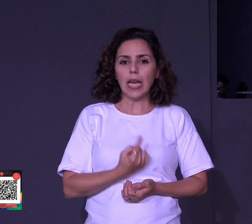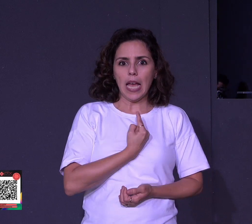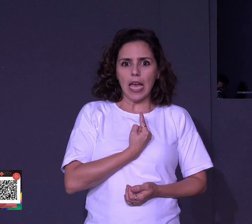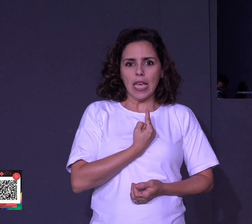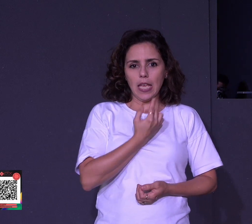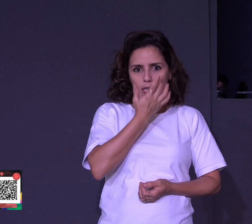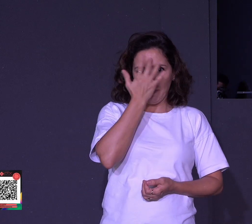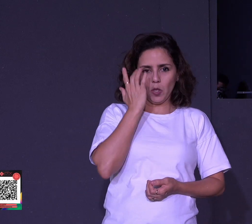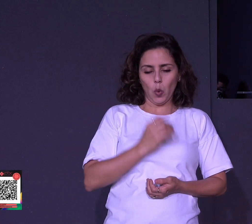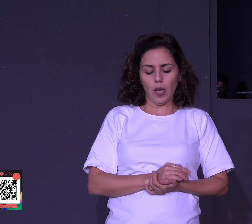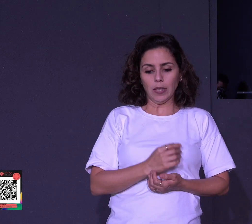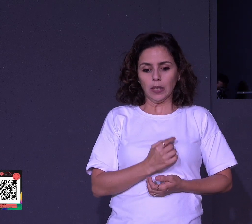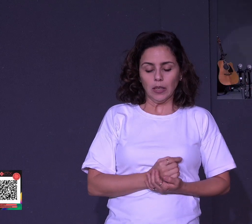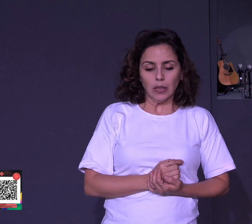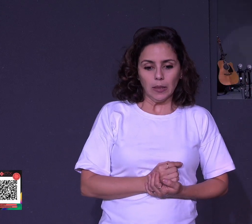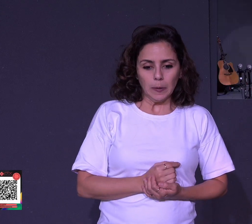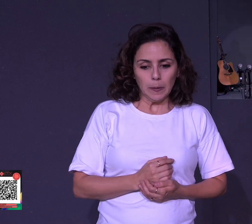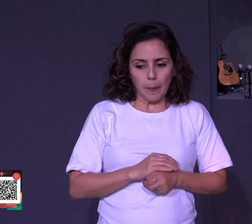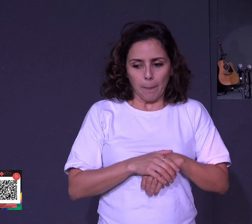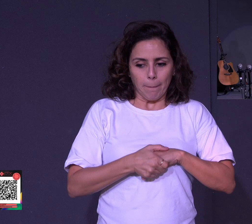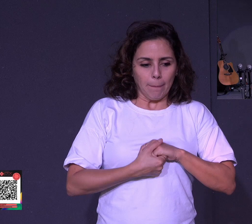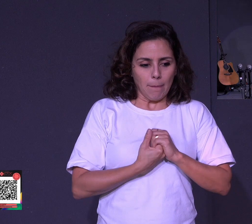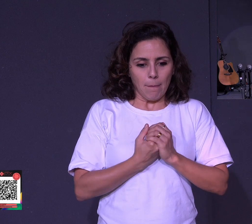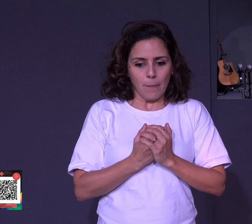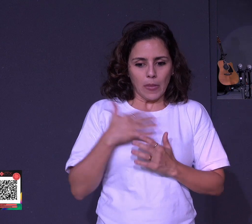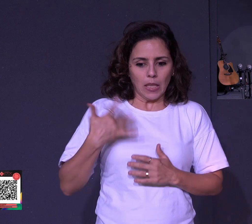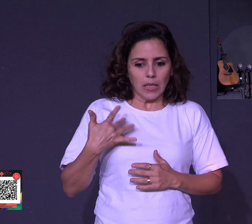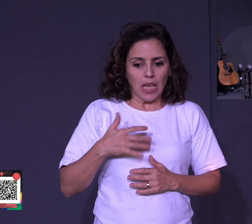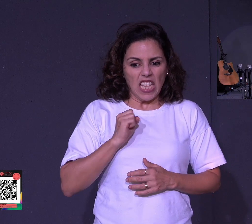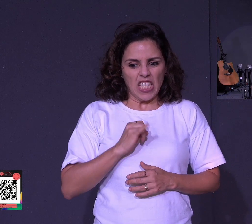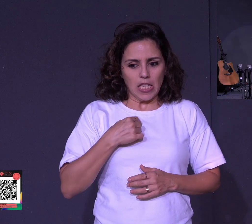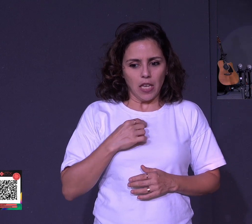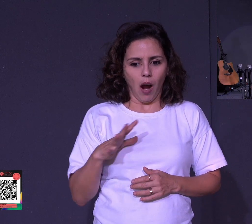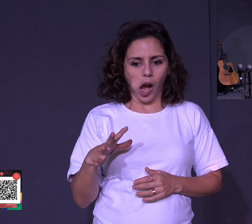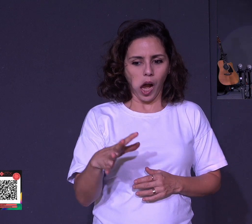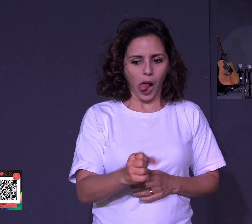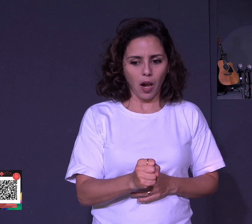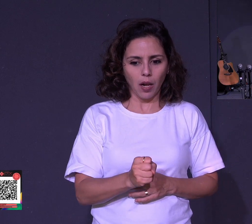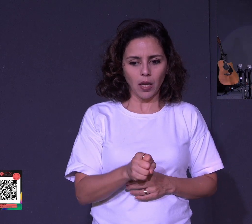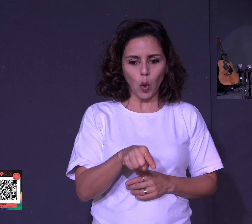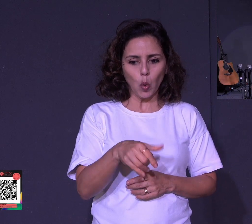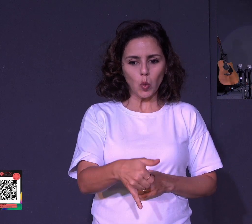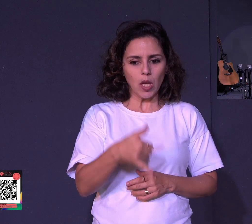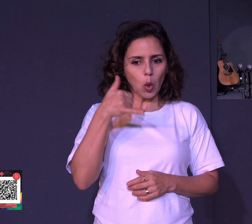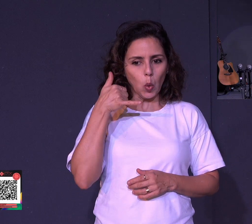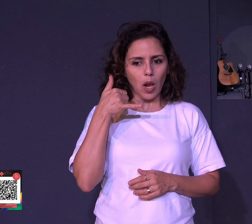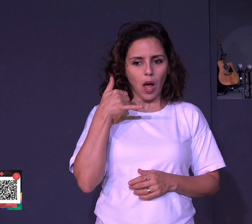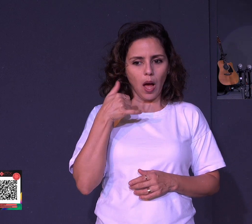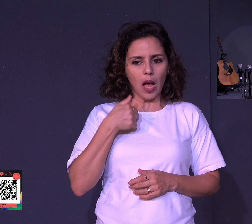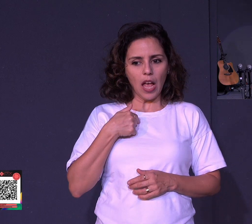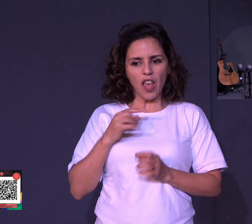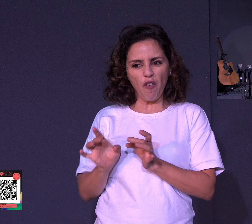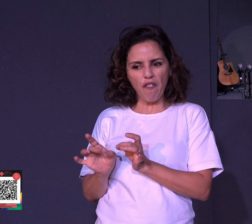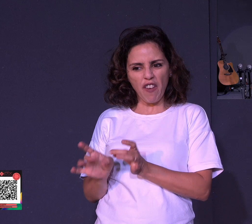São os dardos inflamados do maligno. E o que essa flecha, esse pensamento vai